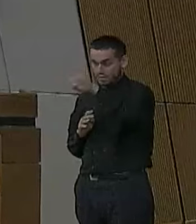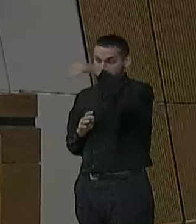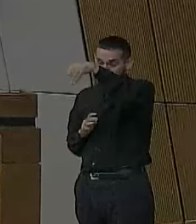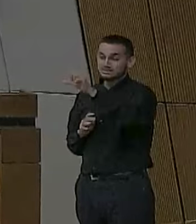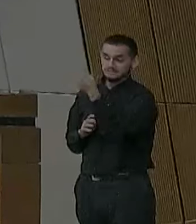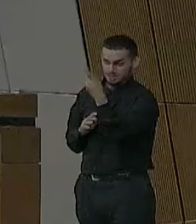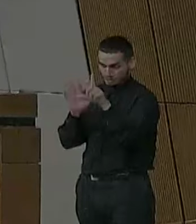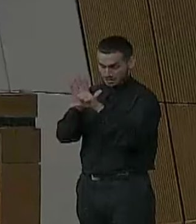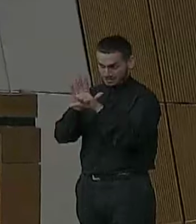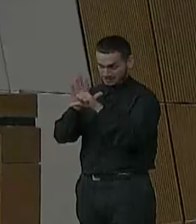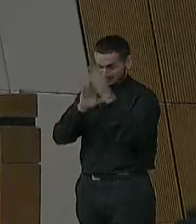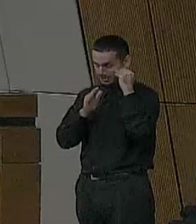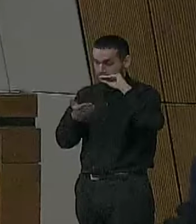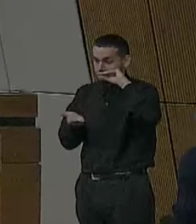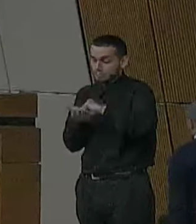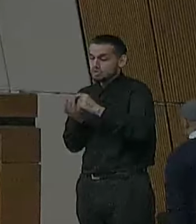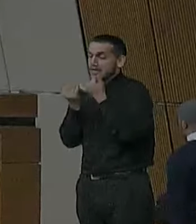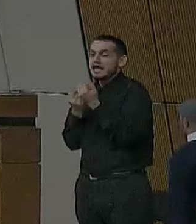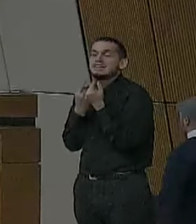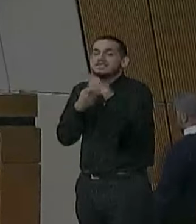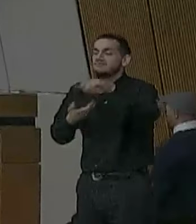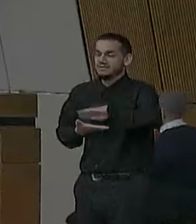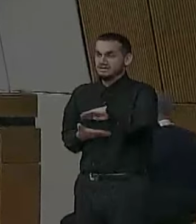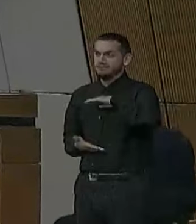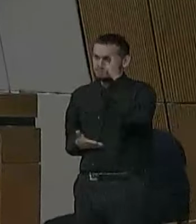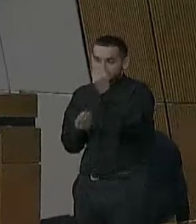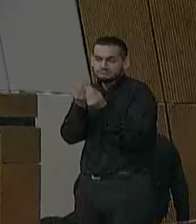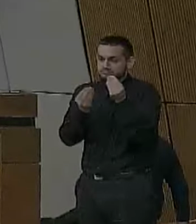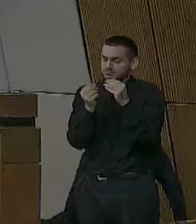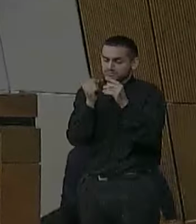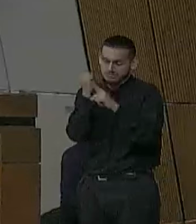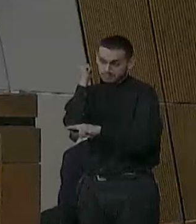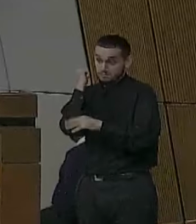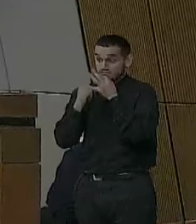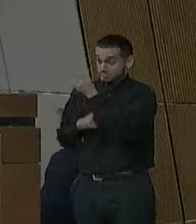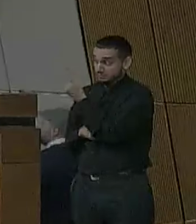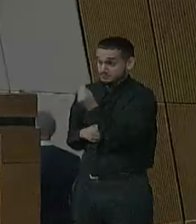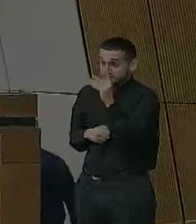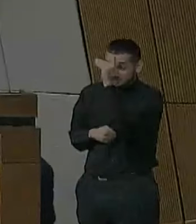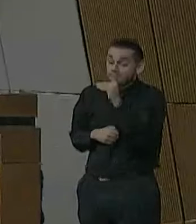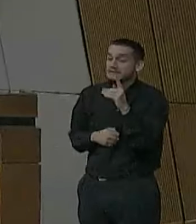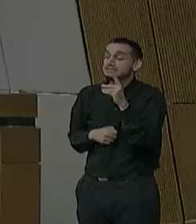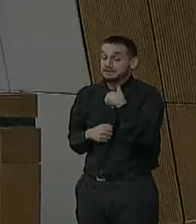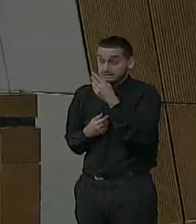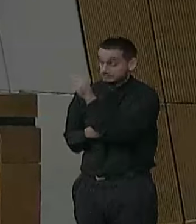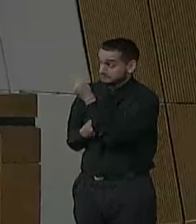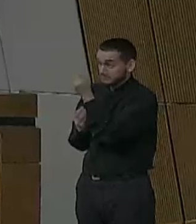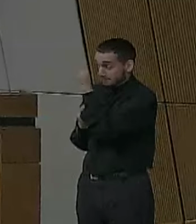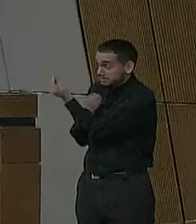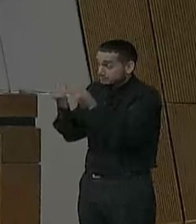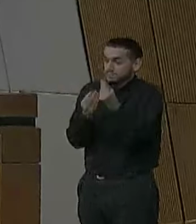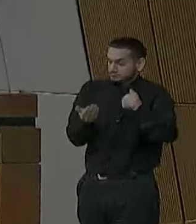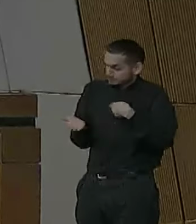establecía beneficios para empleadores. ¿Para qué? Para incentivar la incorporación de las personas